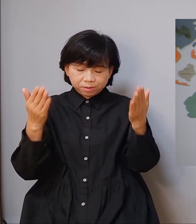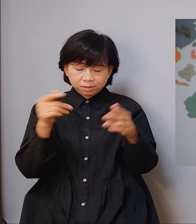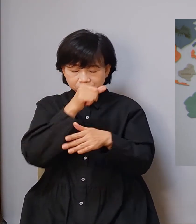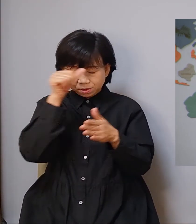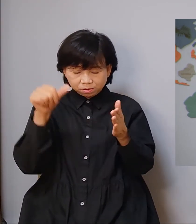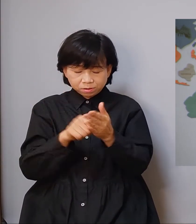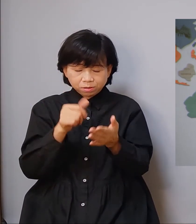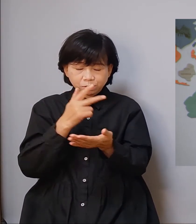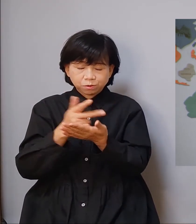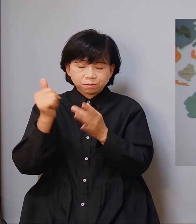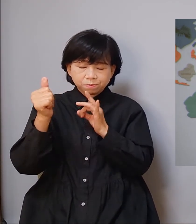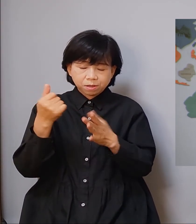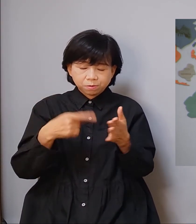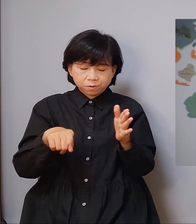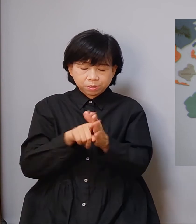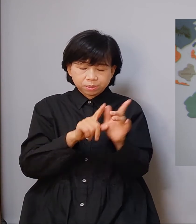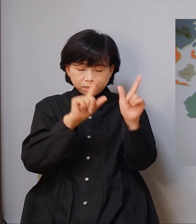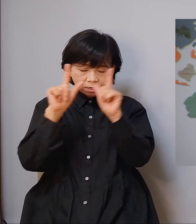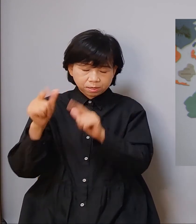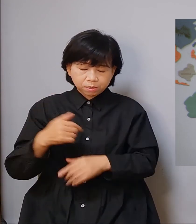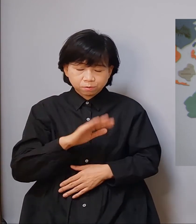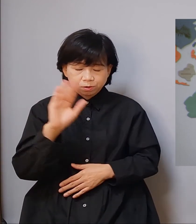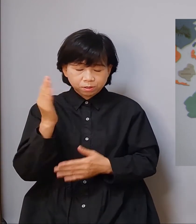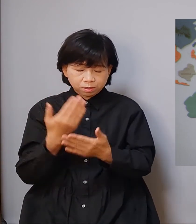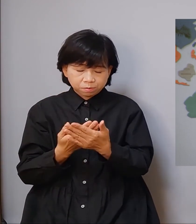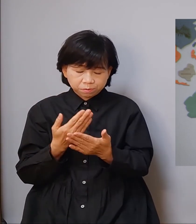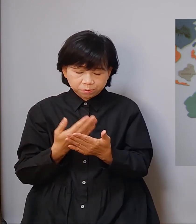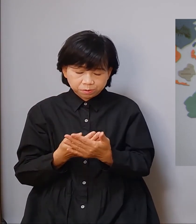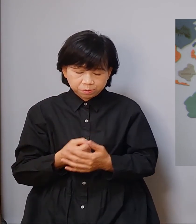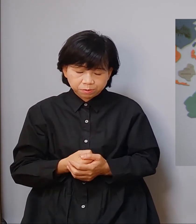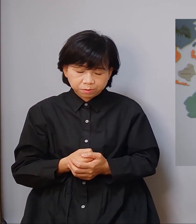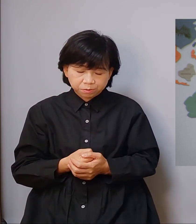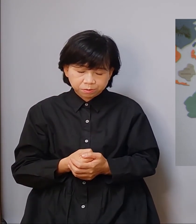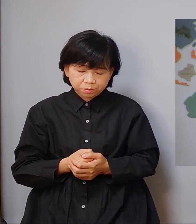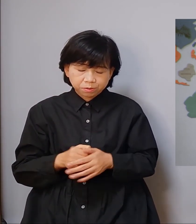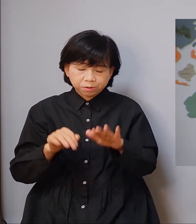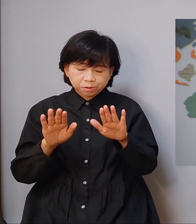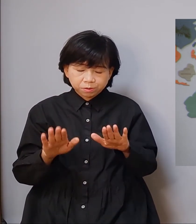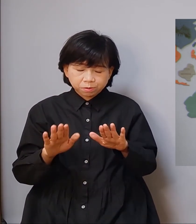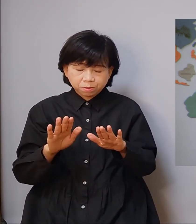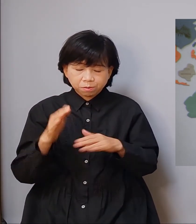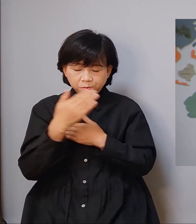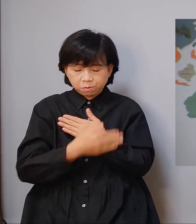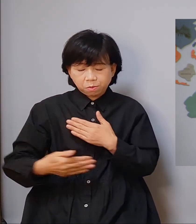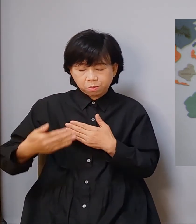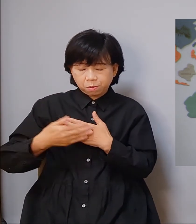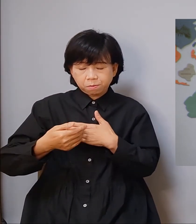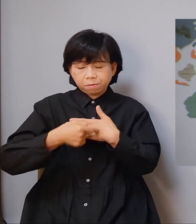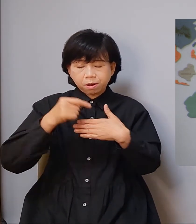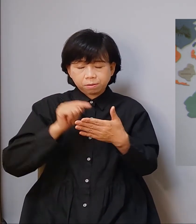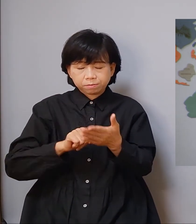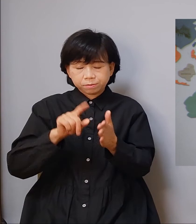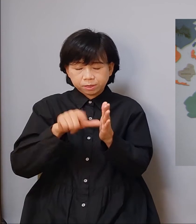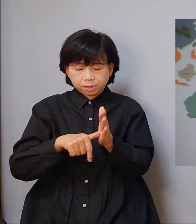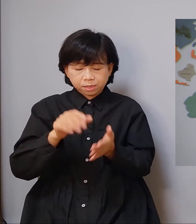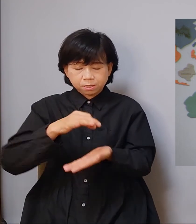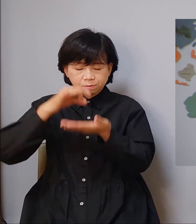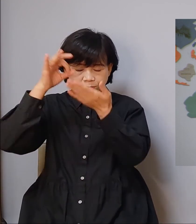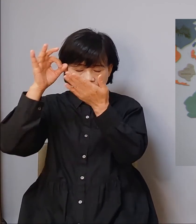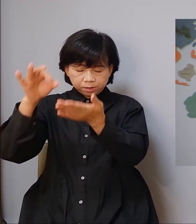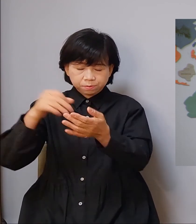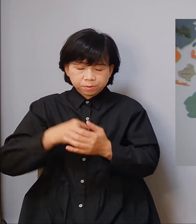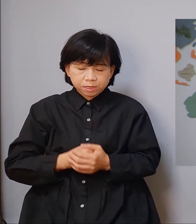평생 주님만을 위해 살아가는 우리들 되게 하여 주시옵소서. 오늘 이 시간에도 몸드리고 마음드리고 시간드리며